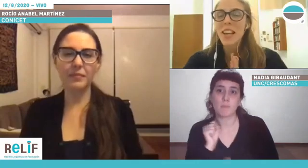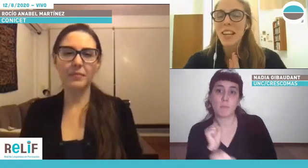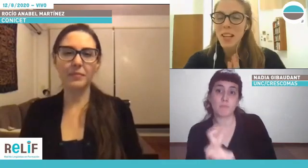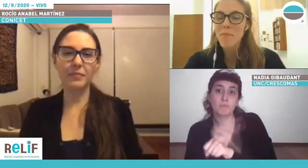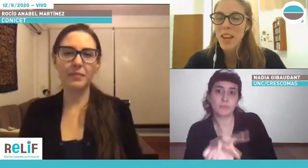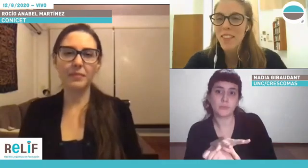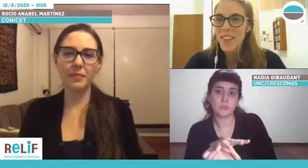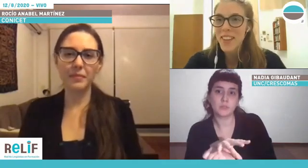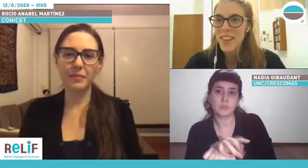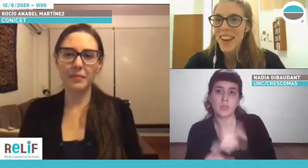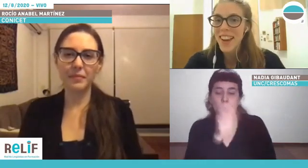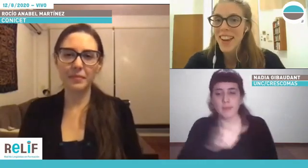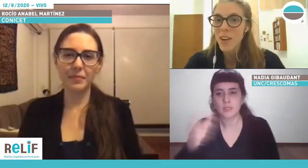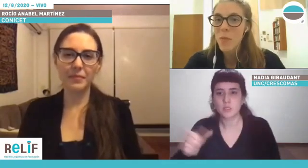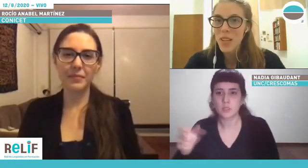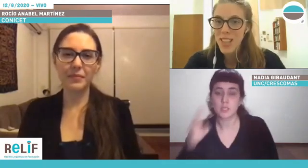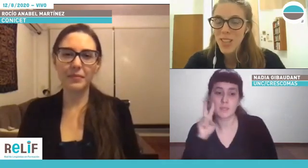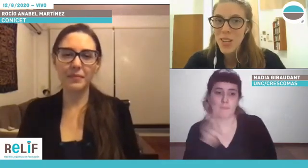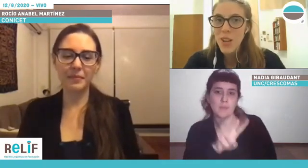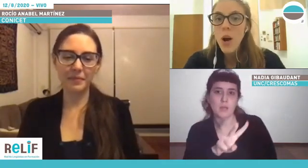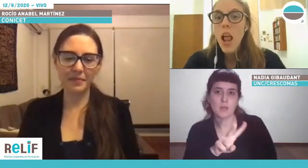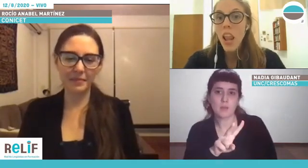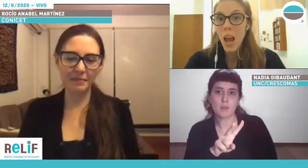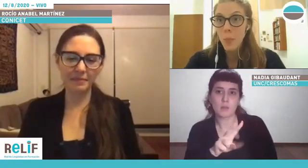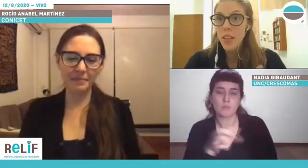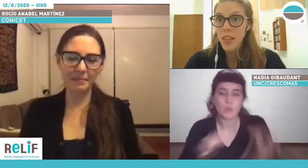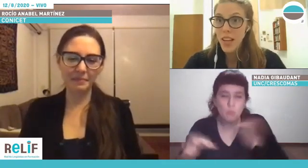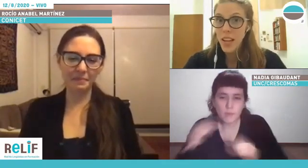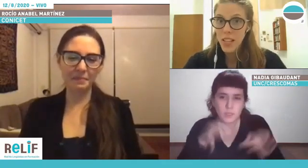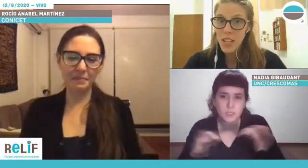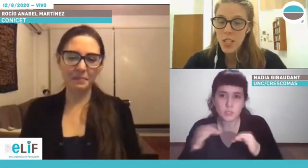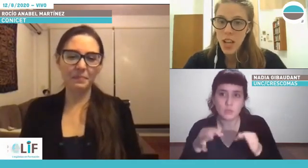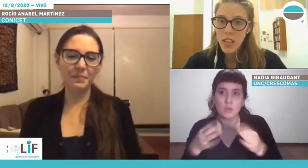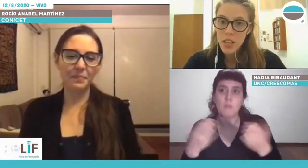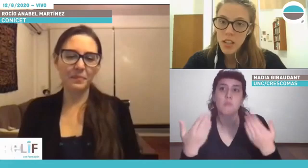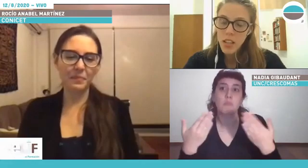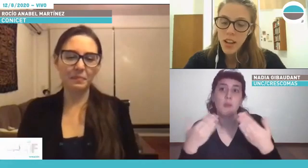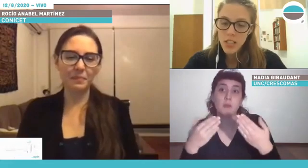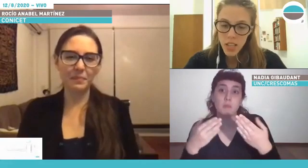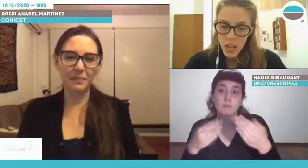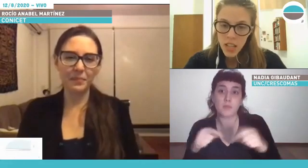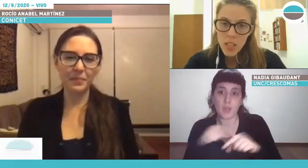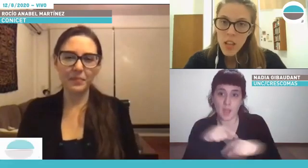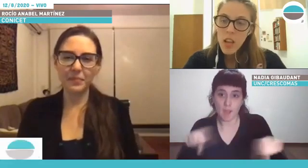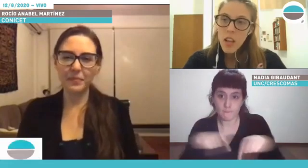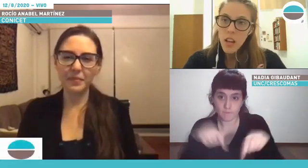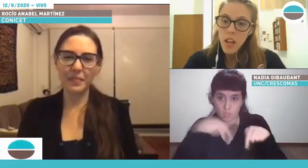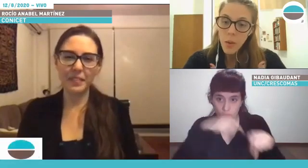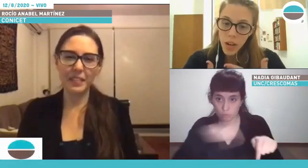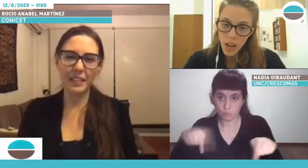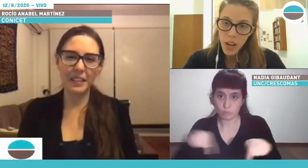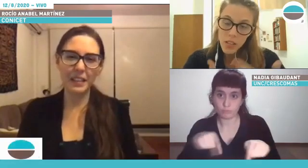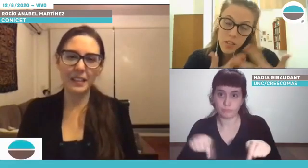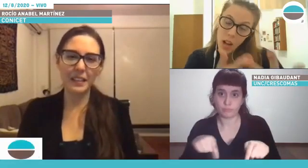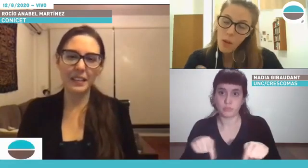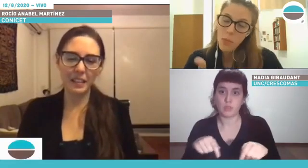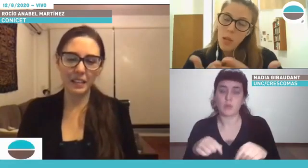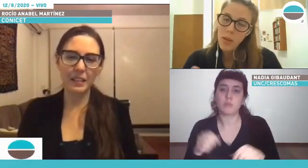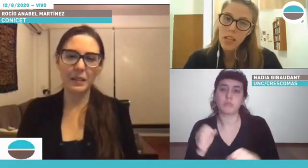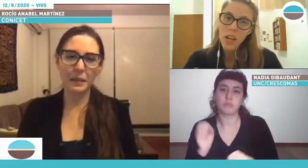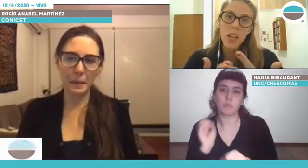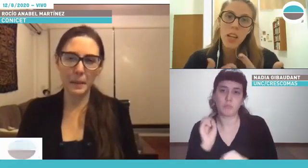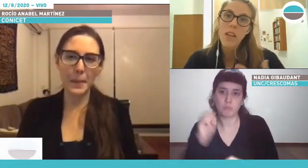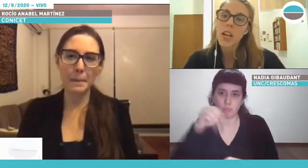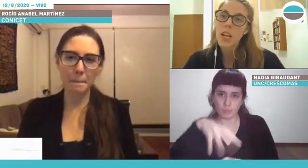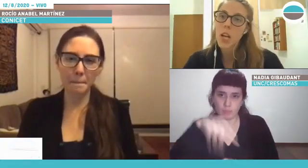las personas que están mirando el conversatorio, las pueden dejar en el chat y las chicas se las vamos